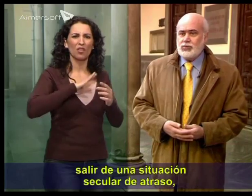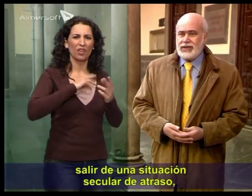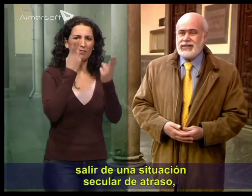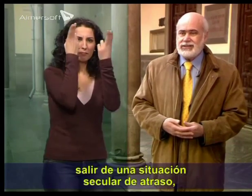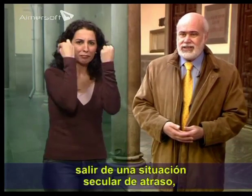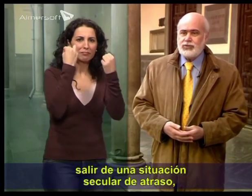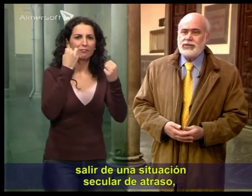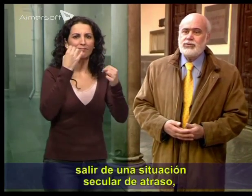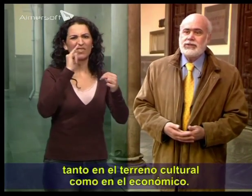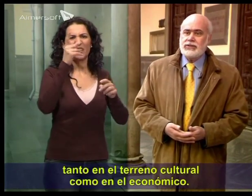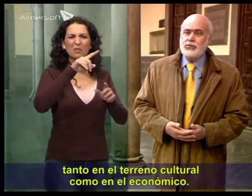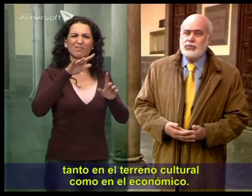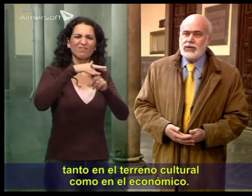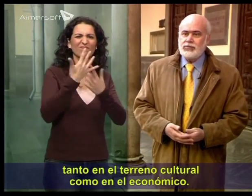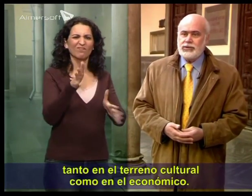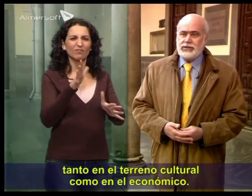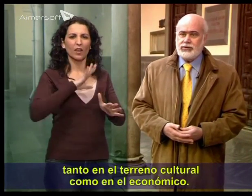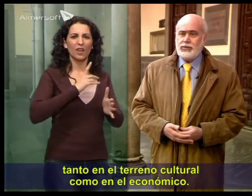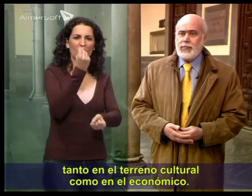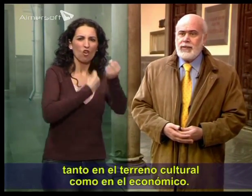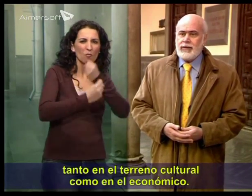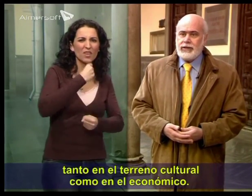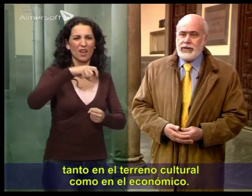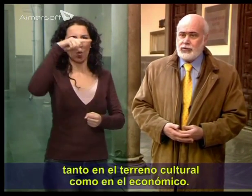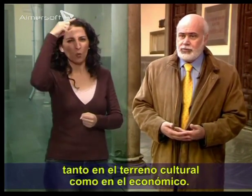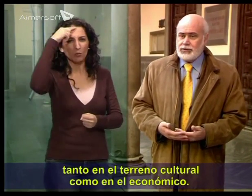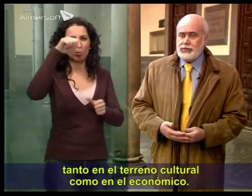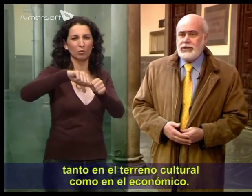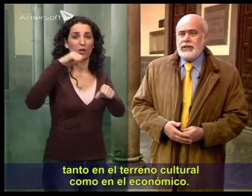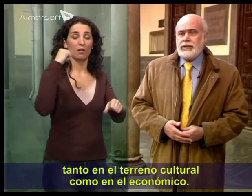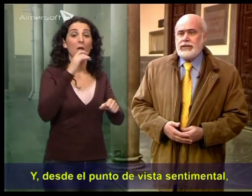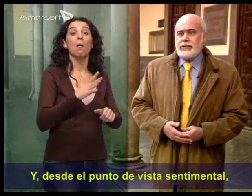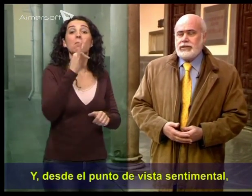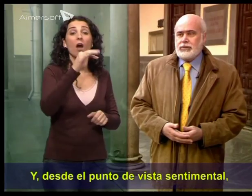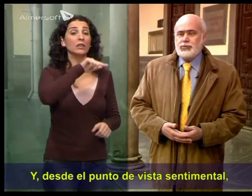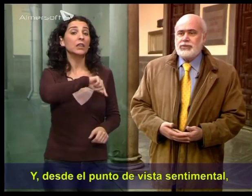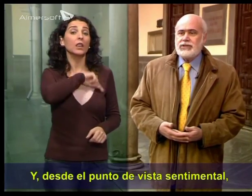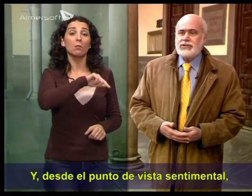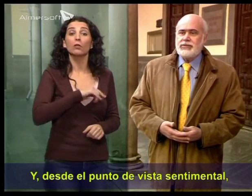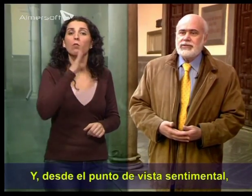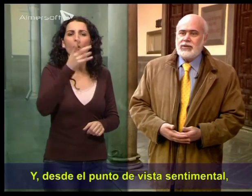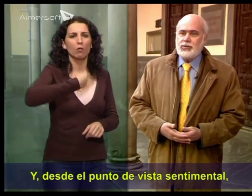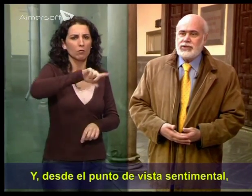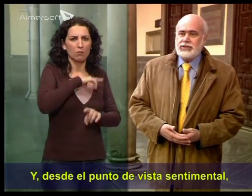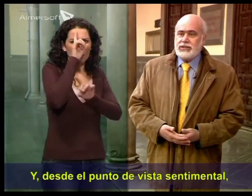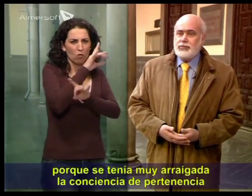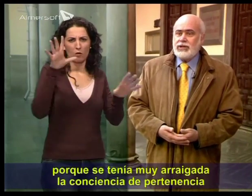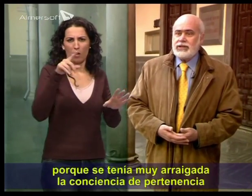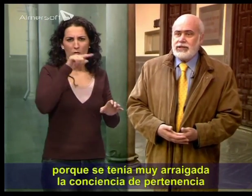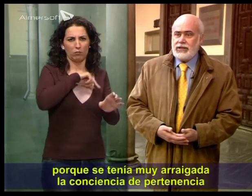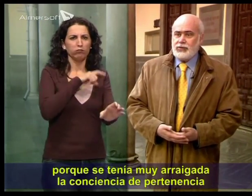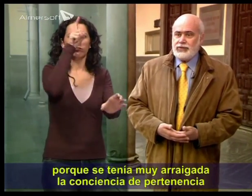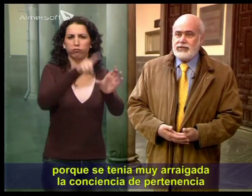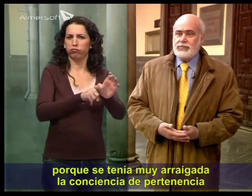situación secular de atraso tanto en el terreno cultural como en el terreno económico. y desde el punto de vista sentimental porque se tenía